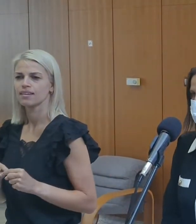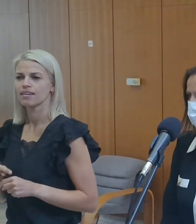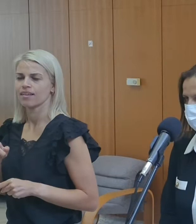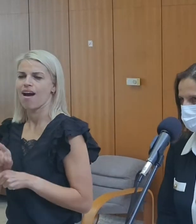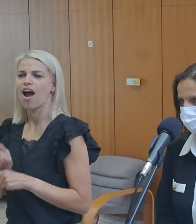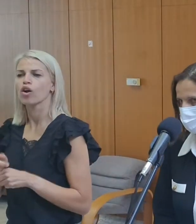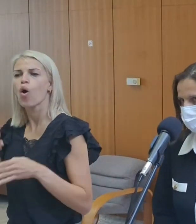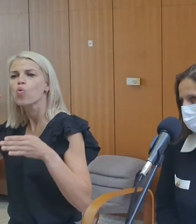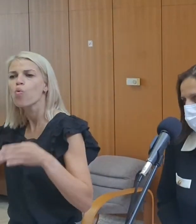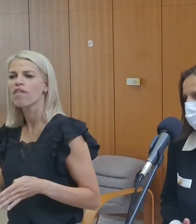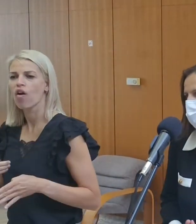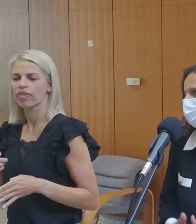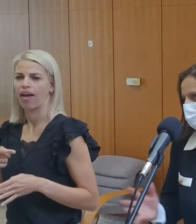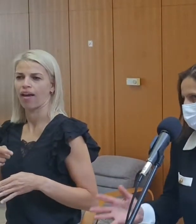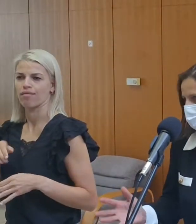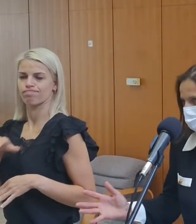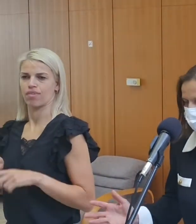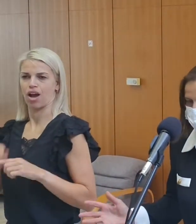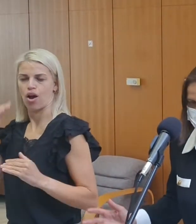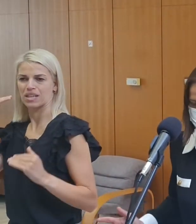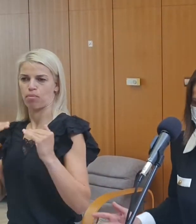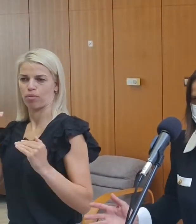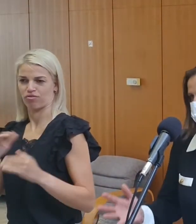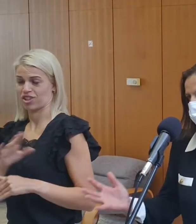spochybňuje dôveryhodnosť inštitúcií. To proste tak je, veď